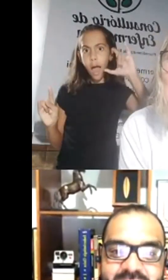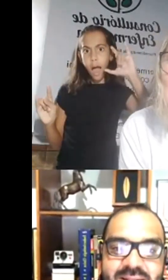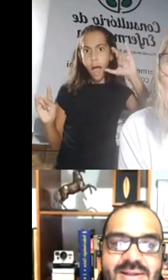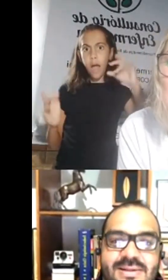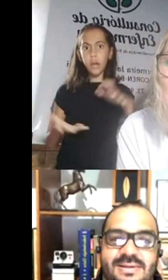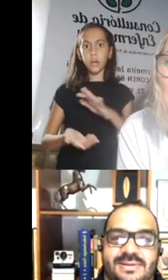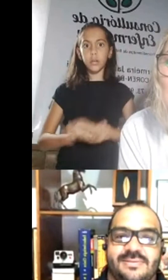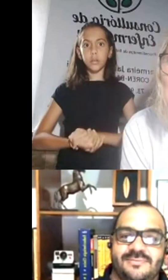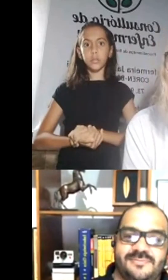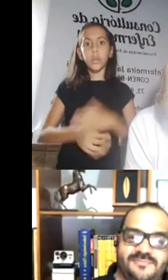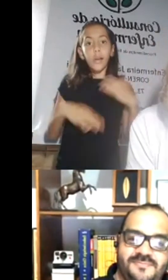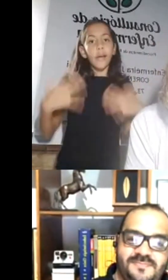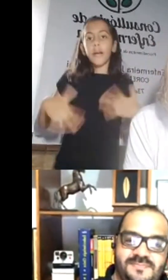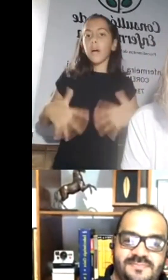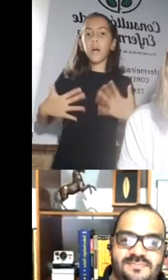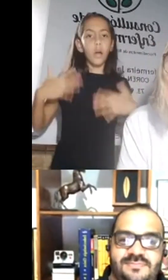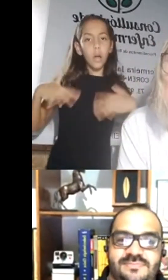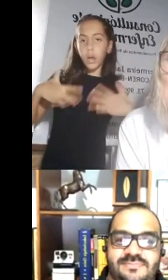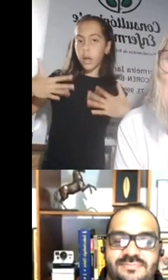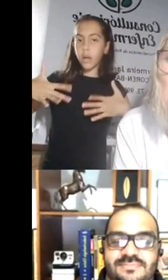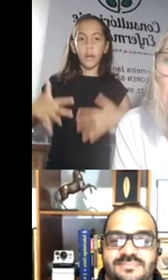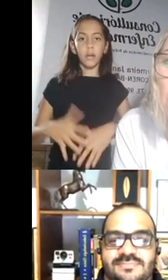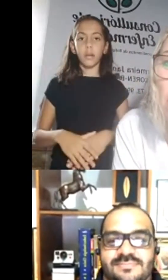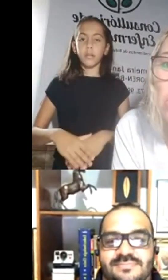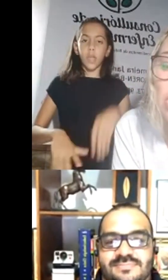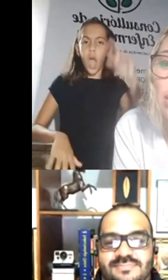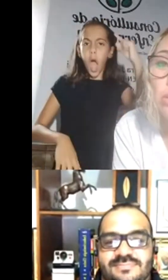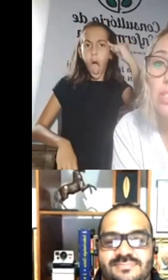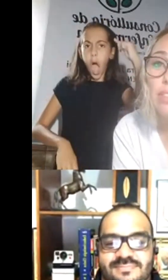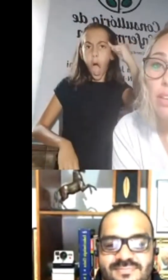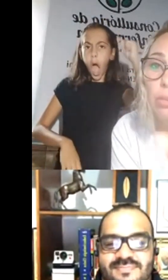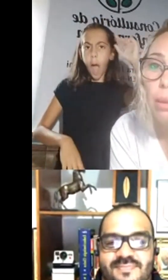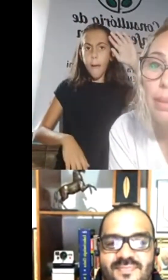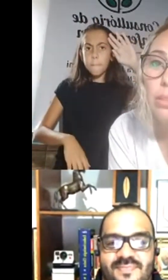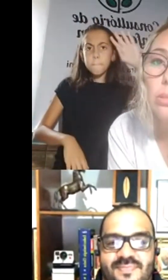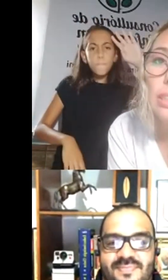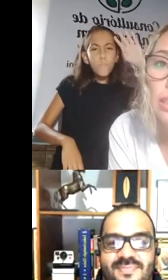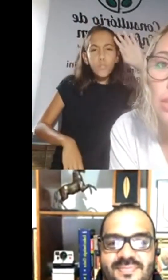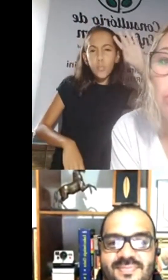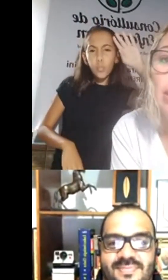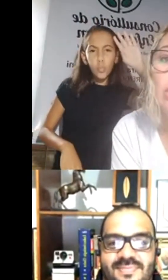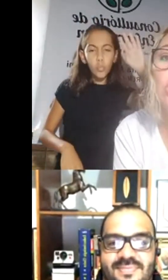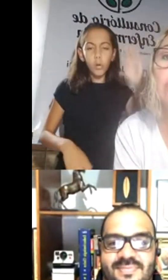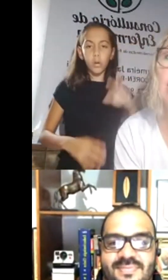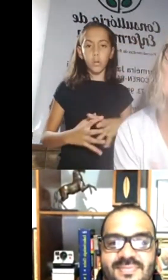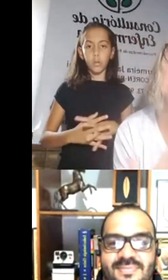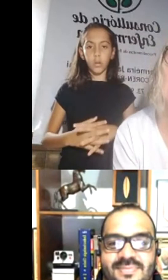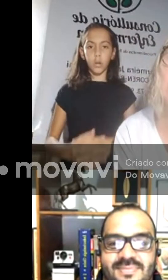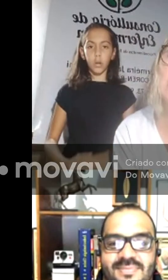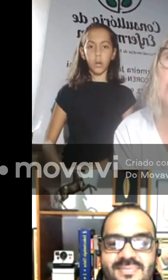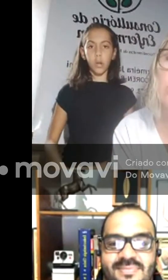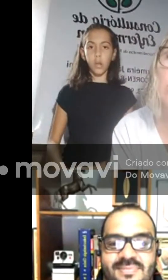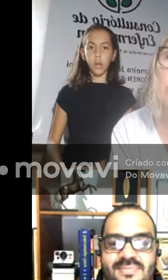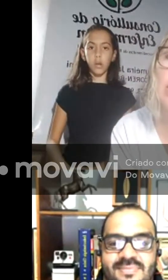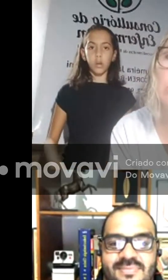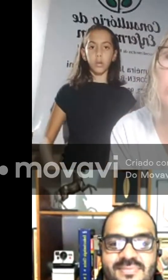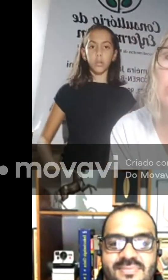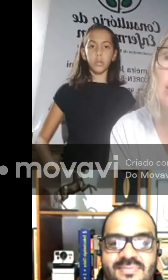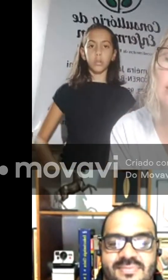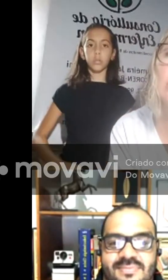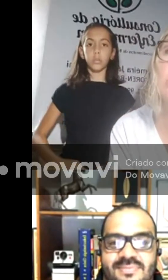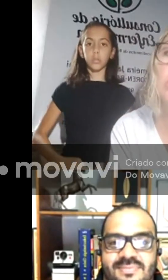à ansiedade, à parte psicológica. Inclusive, teve uma pergunta aqui, como é que a gente vai lidar com essa questão